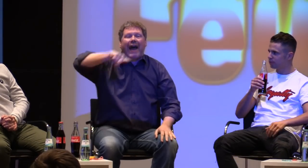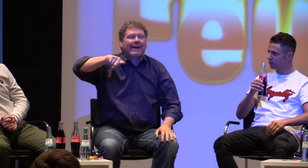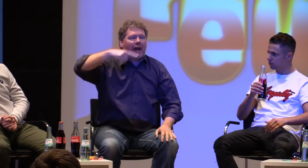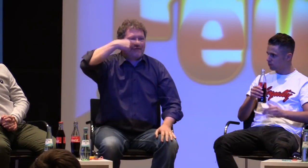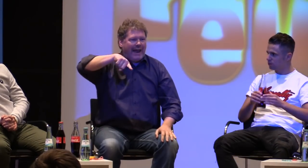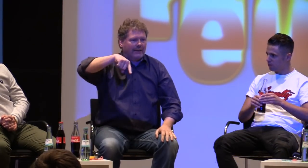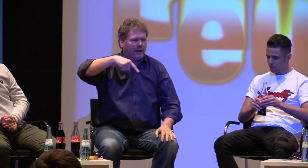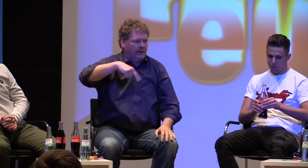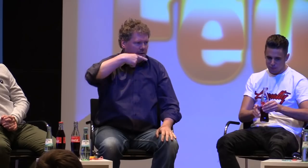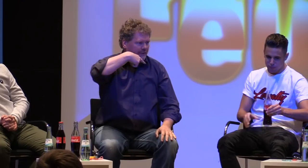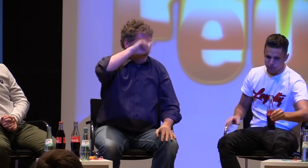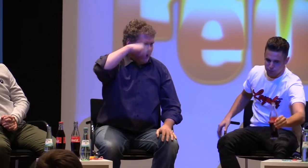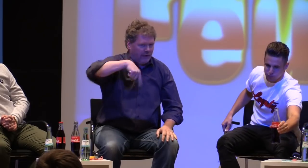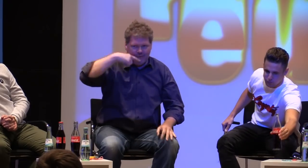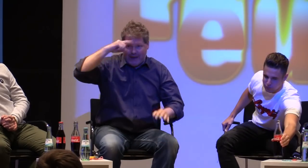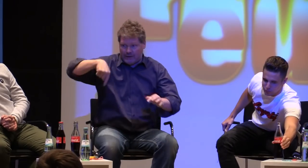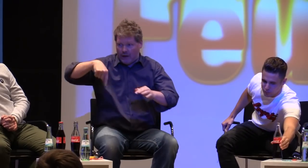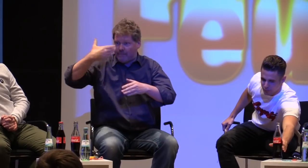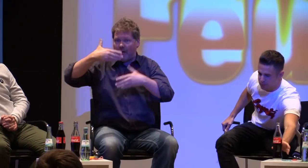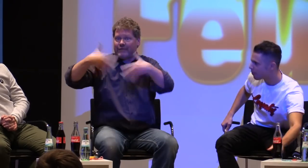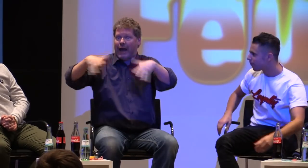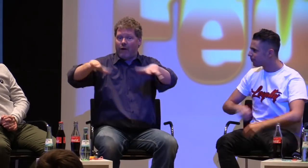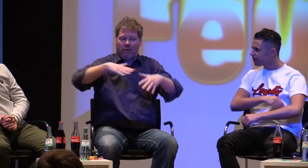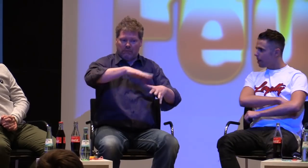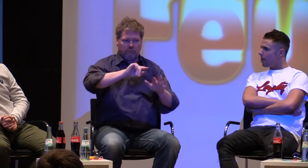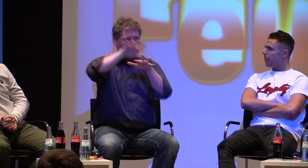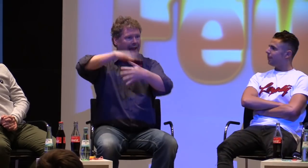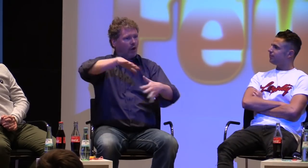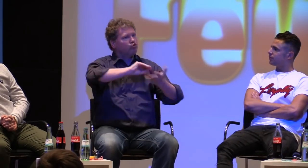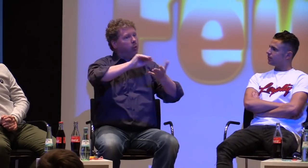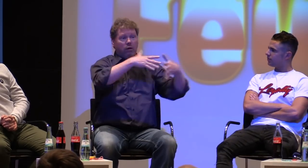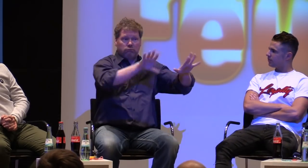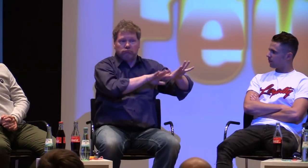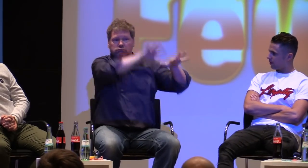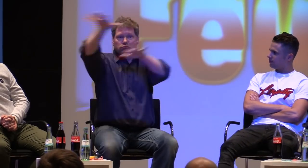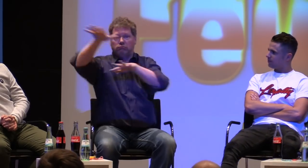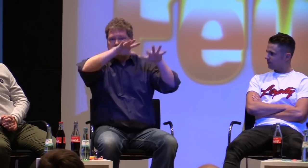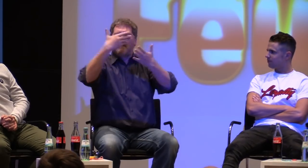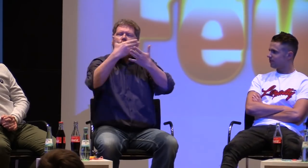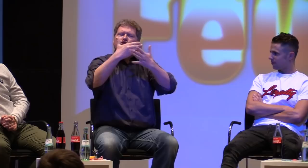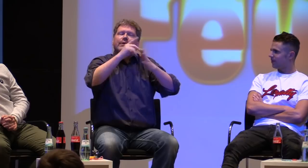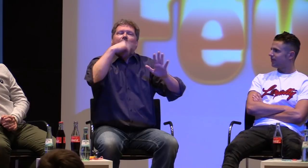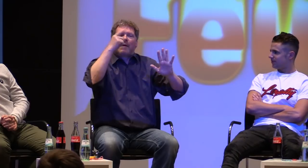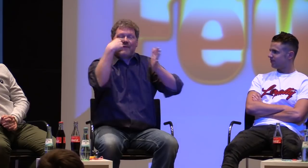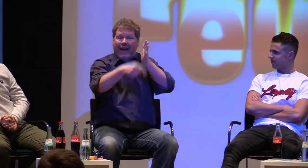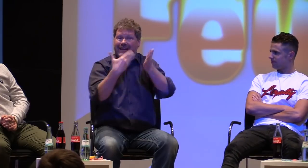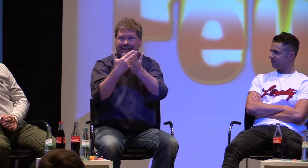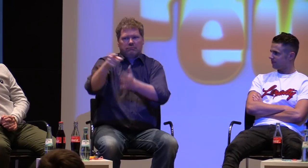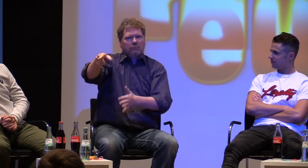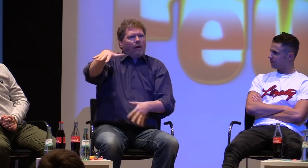Zukunft der Kinder. Das ist ja diese Demo, die jeden Freitag immer stattfindet. Dass die Kinder gar nicht erst in die Schule gehen, sondern